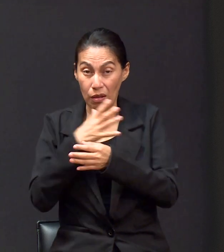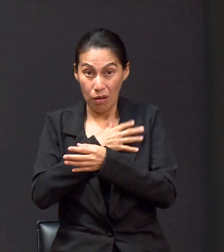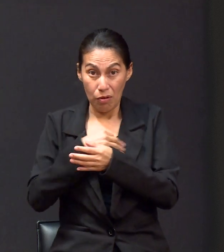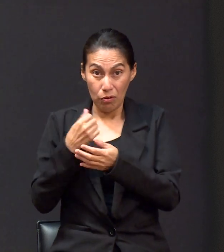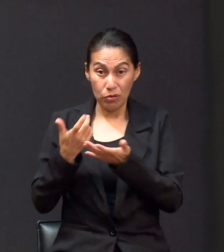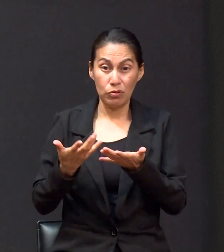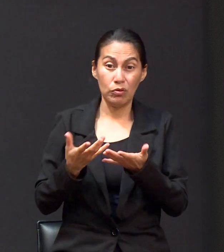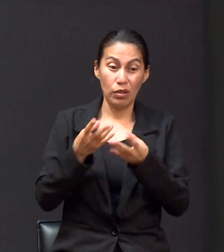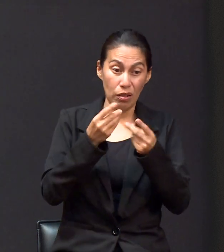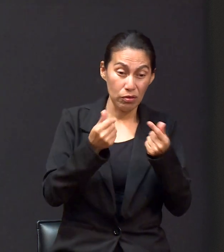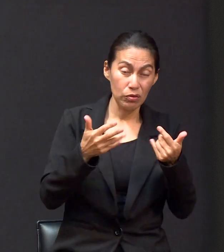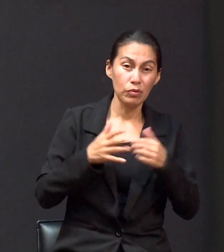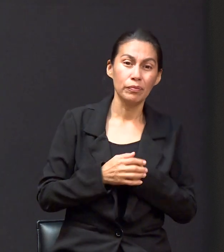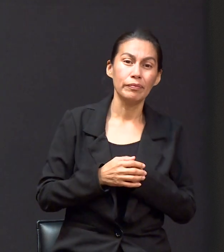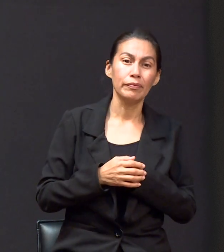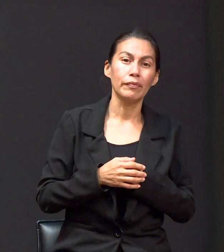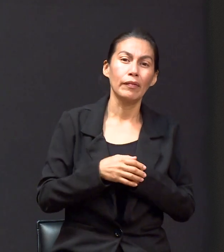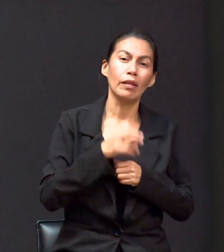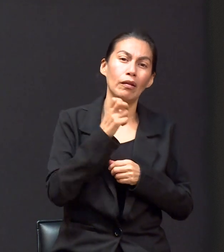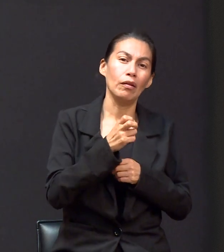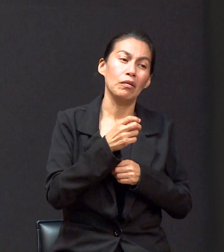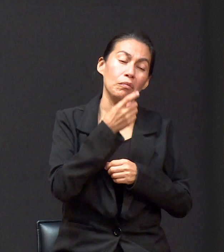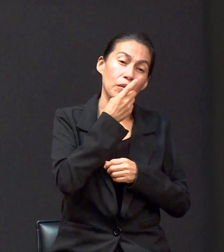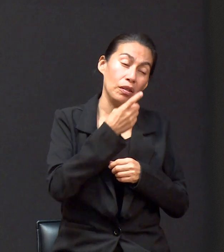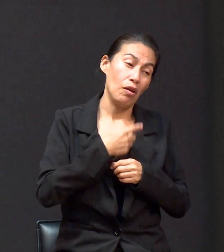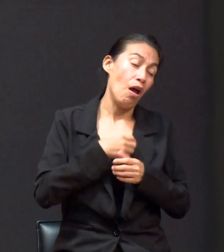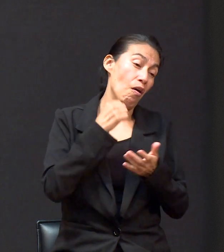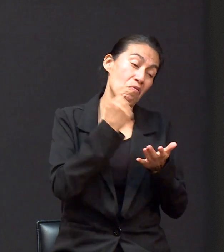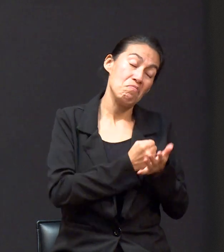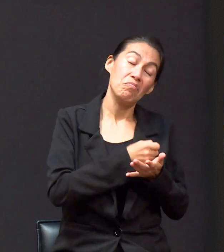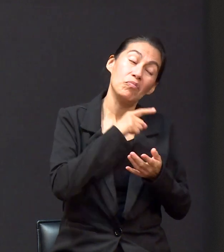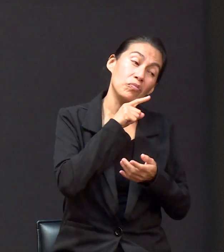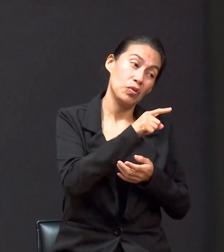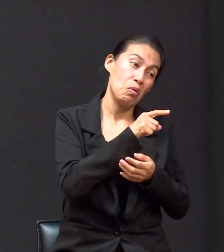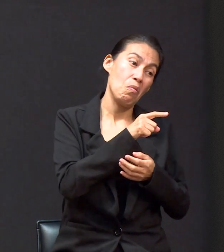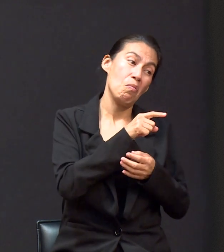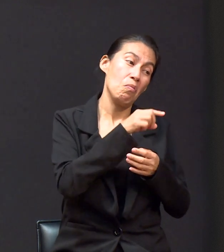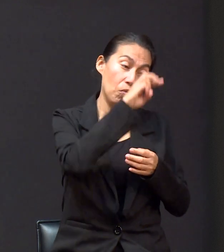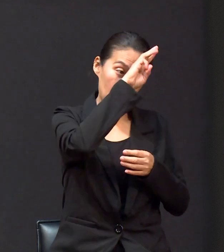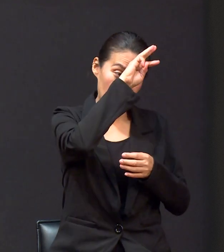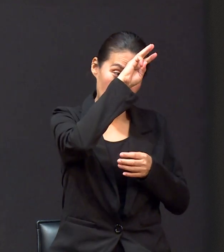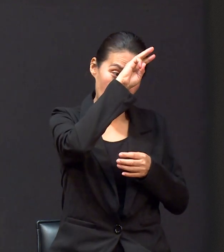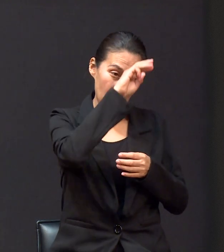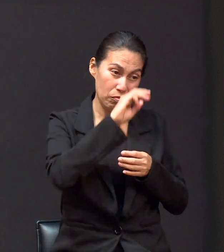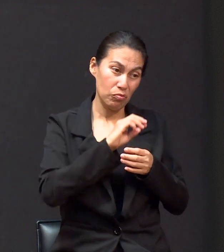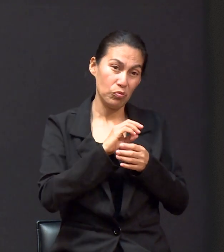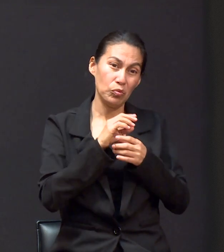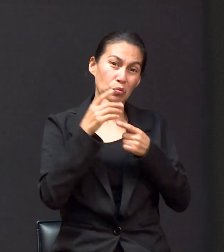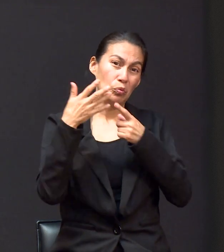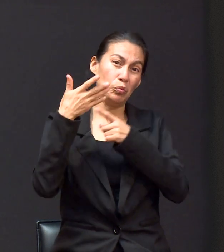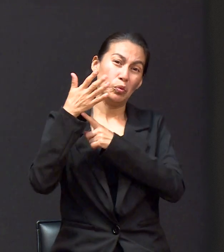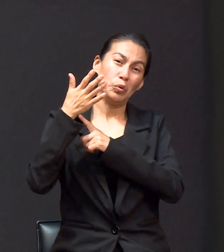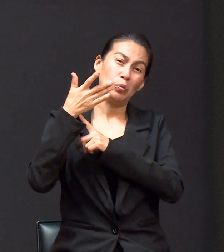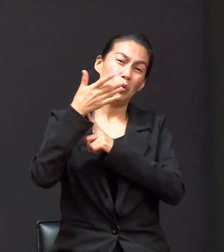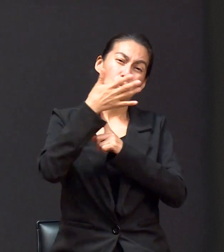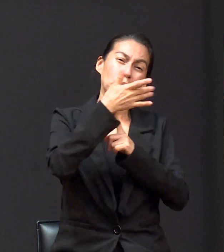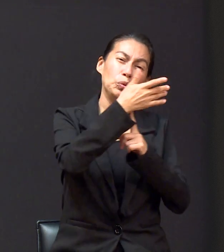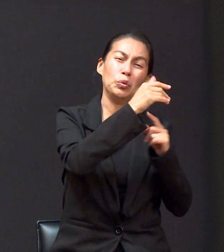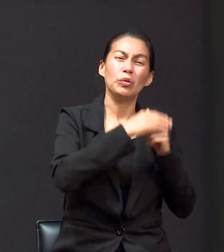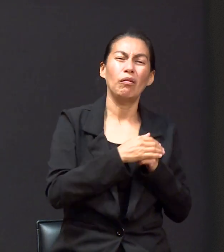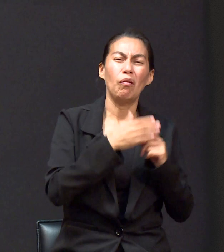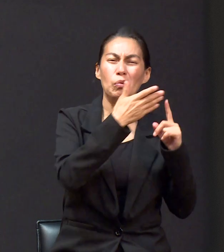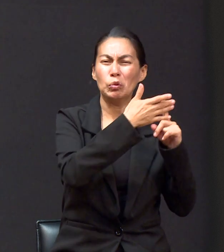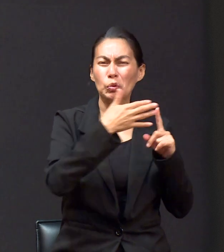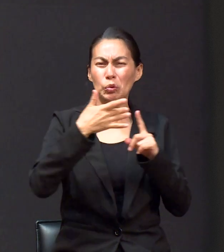hijos. Entonces, me obligaron prácticamente a Monterrey en ambulancia porque pues yo no podía